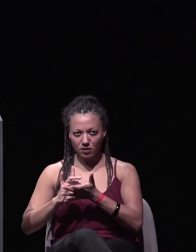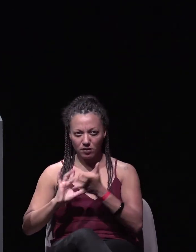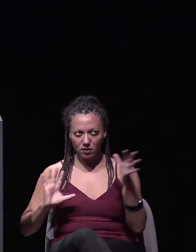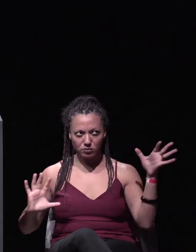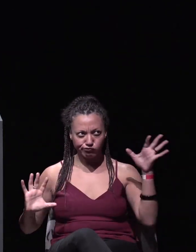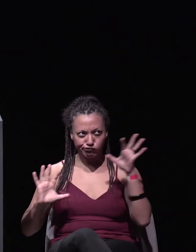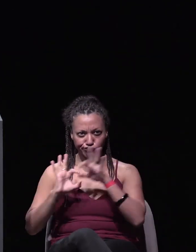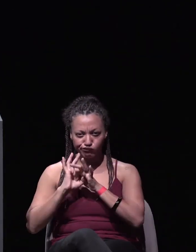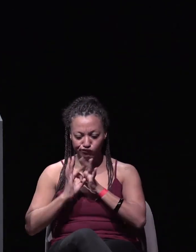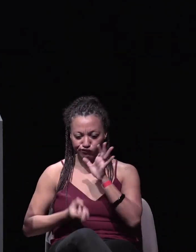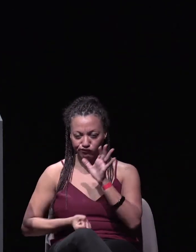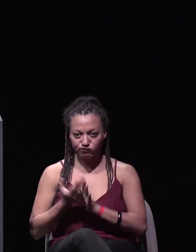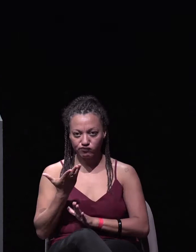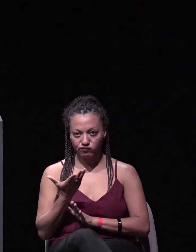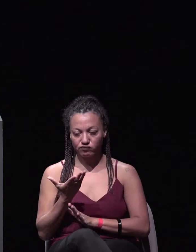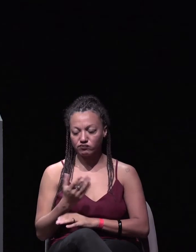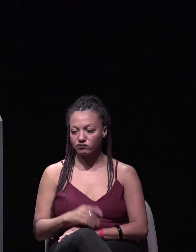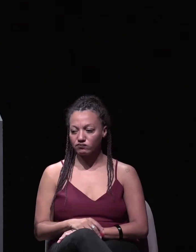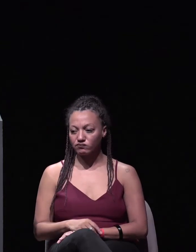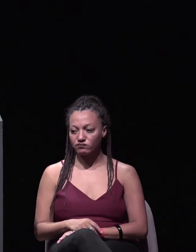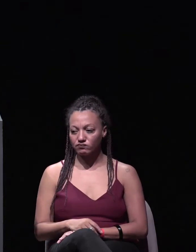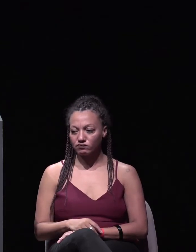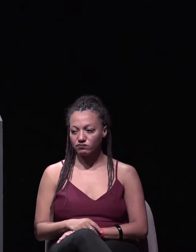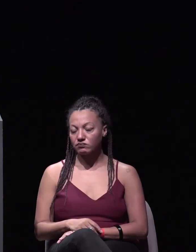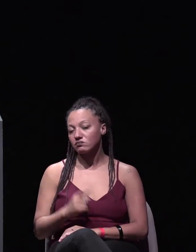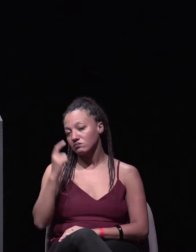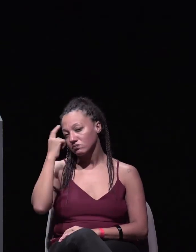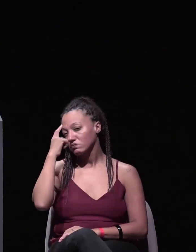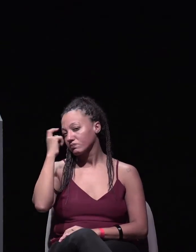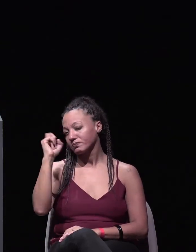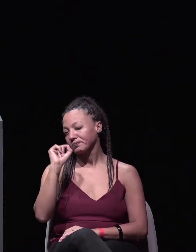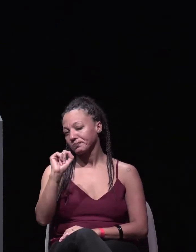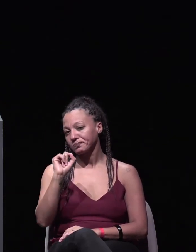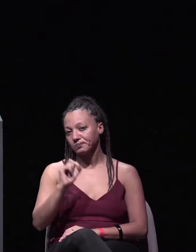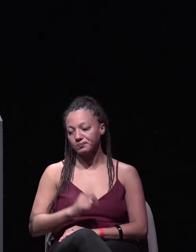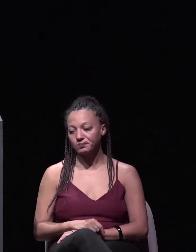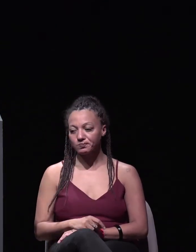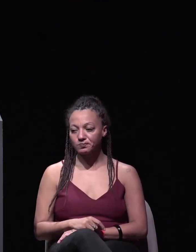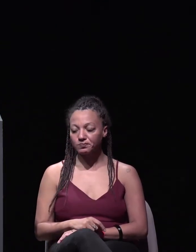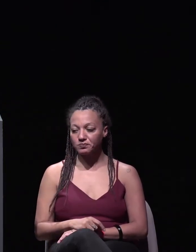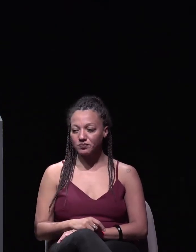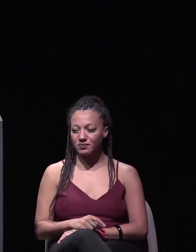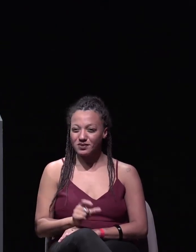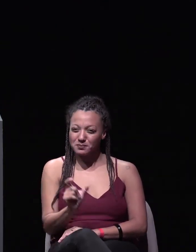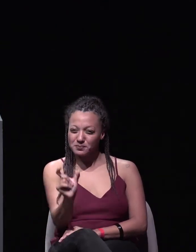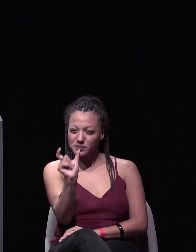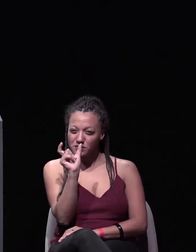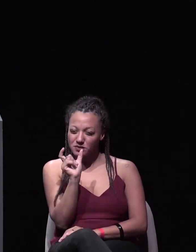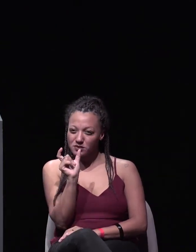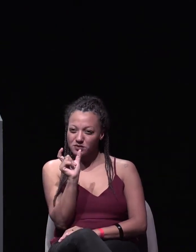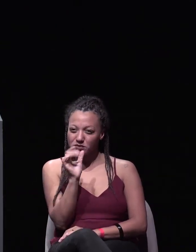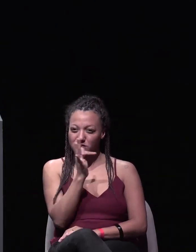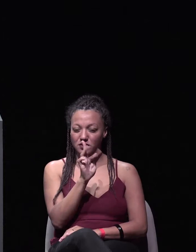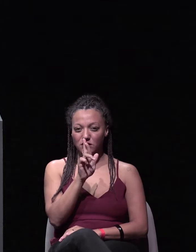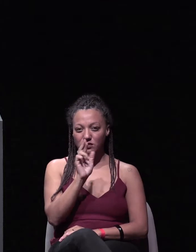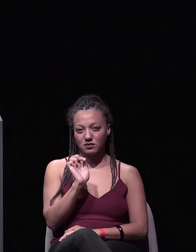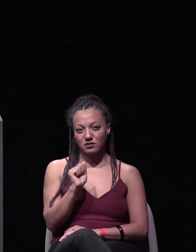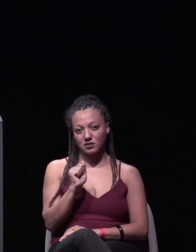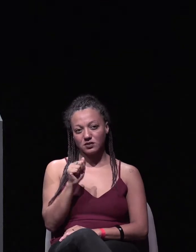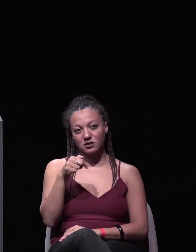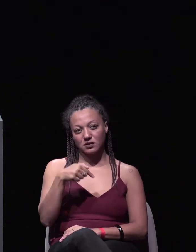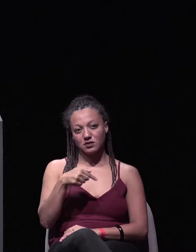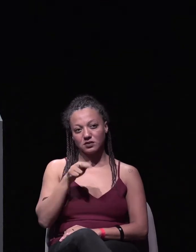no momento. A impressão que a gente vai ter é que tem esse vocabulário fragmentado das obras dele, né,